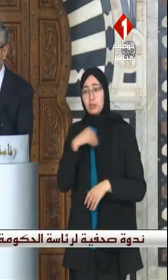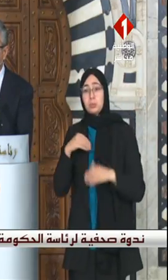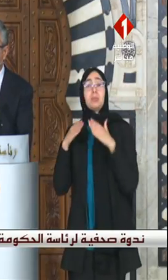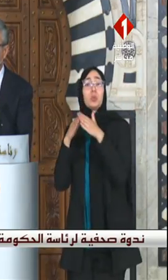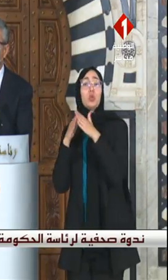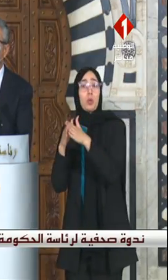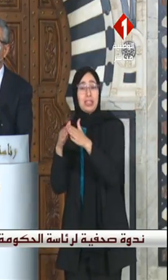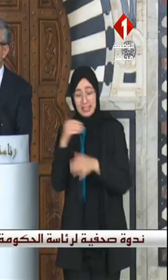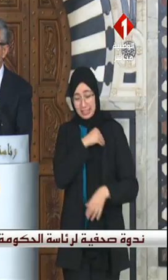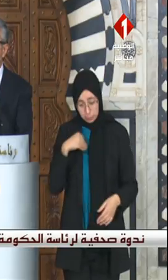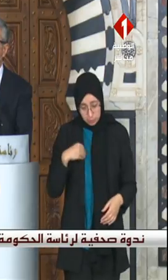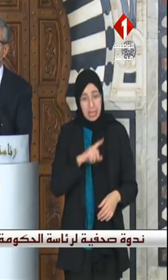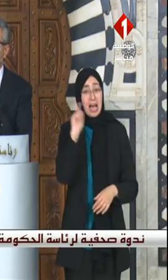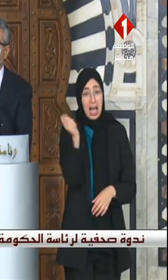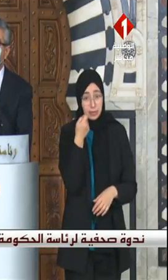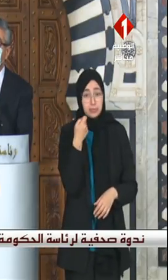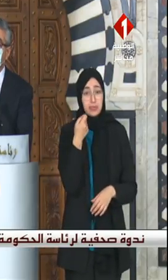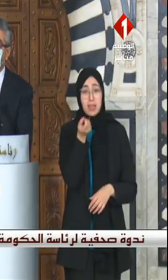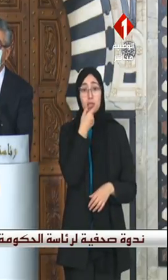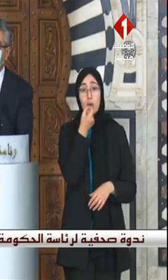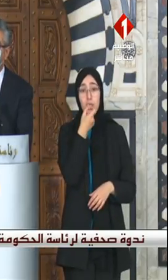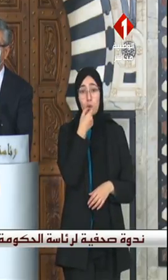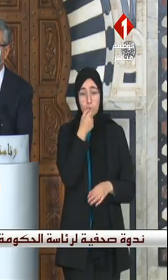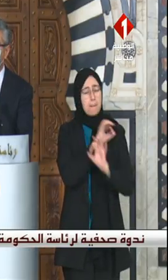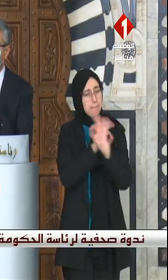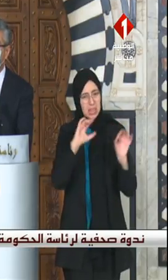والأطباء متاعنا يعرفوا اللي ما يعطيوش لي زونتي